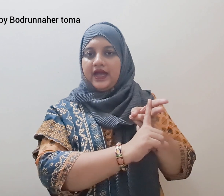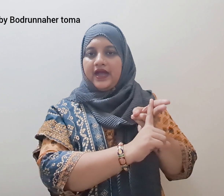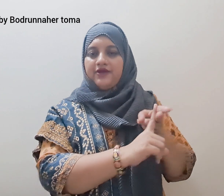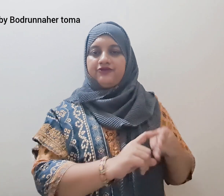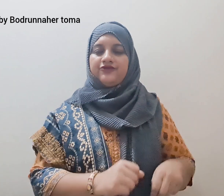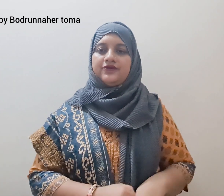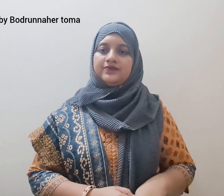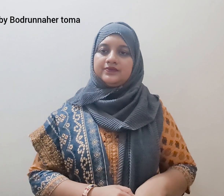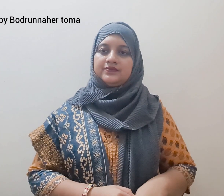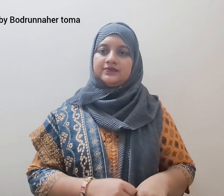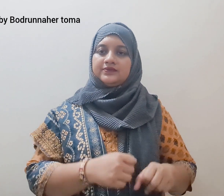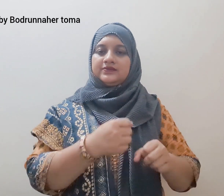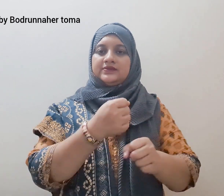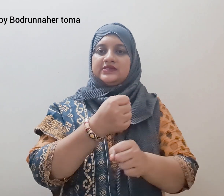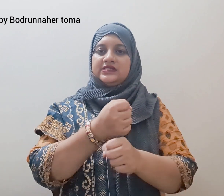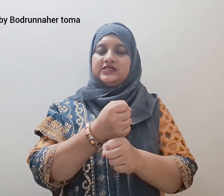এফ, জি,